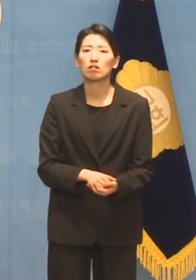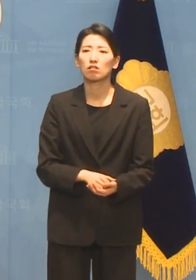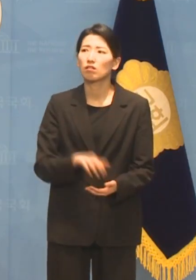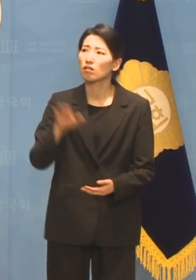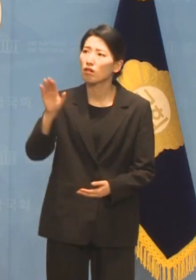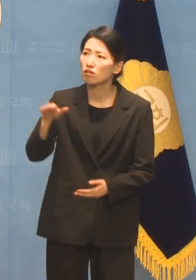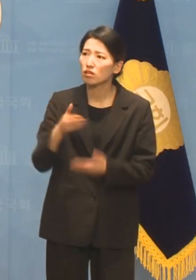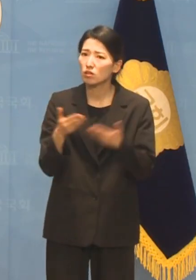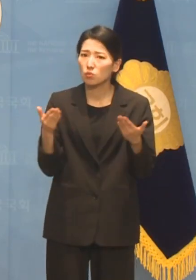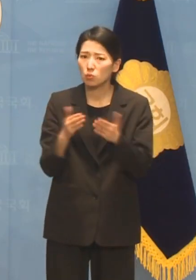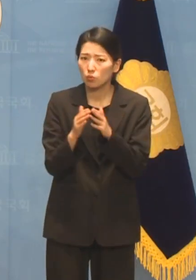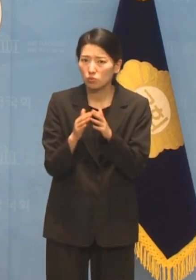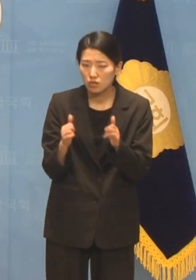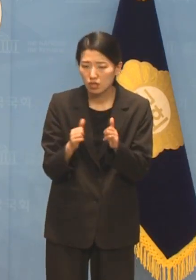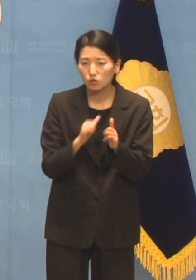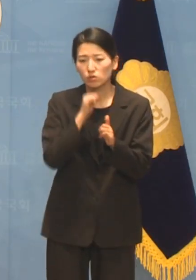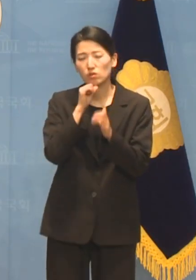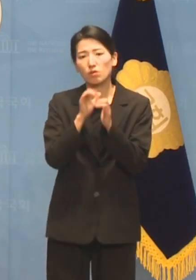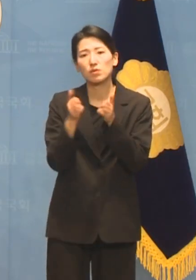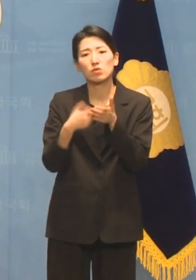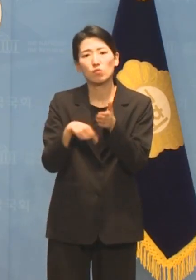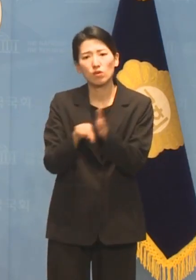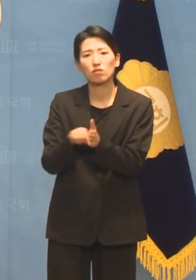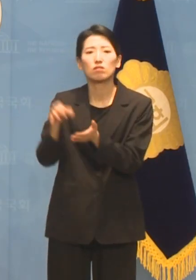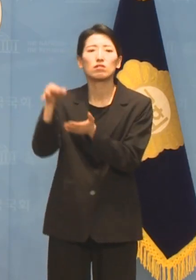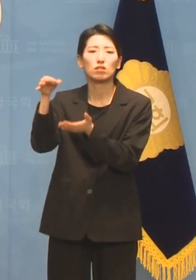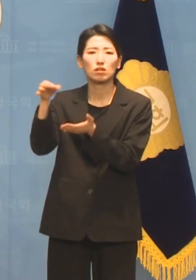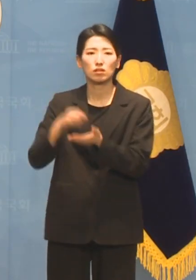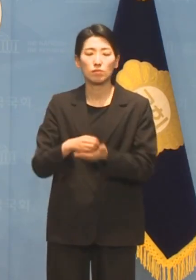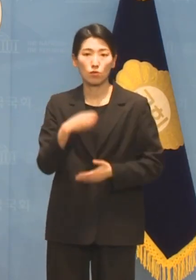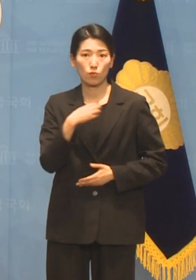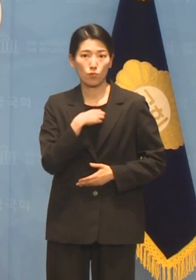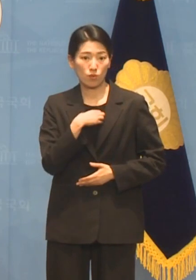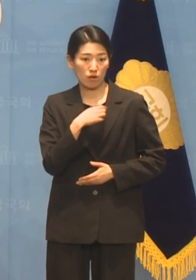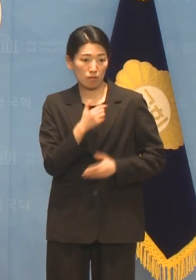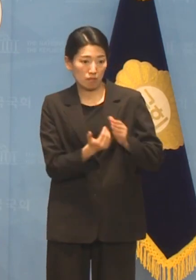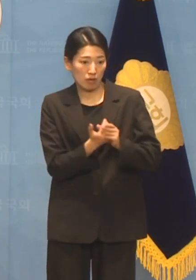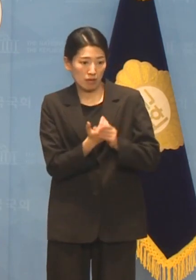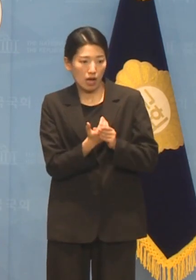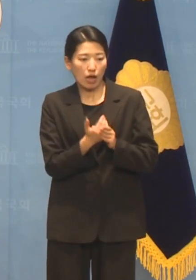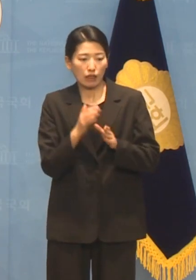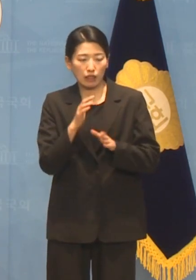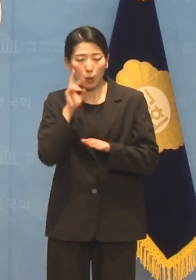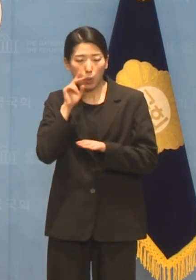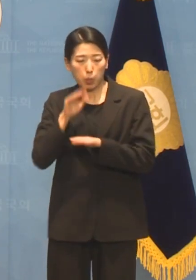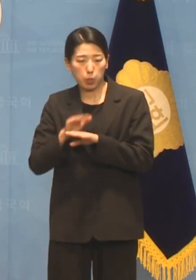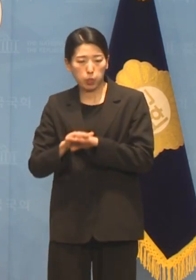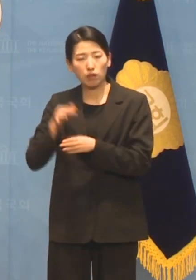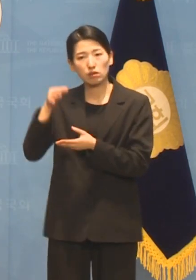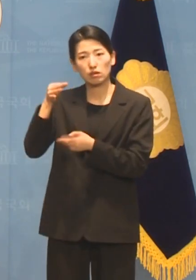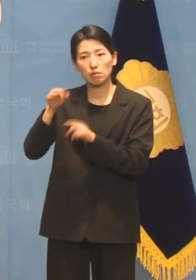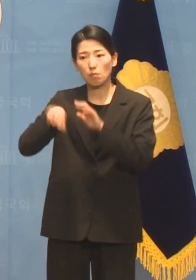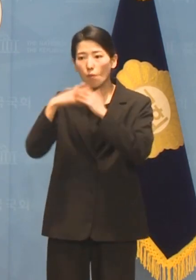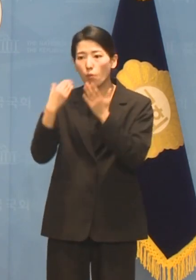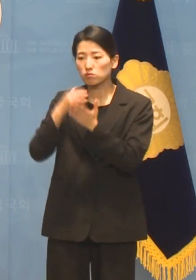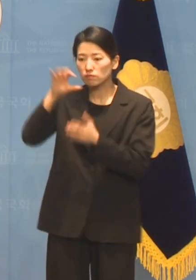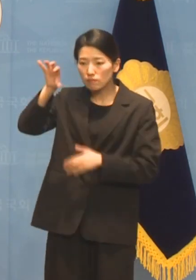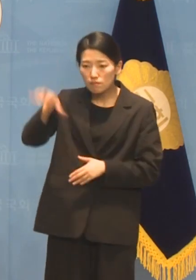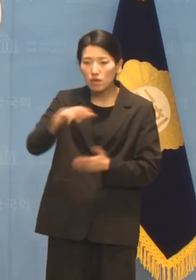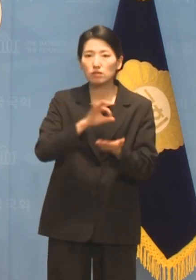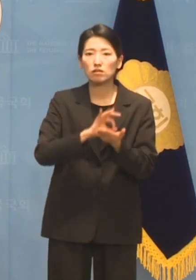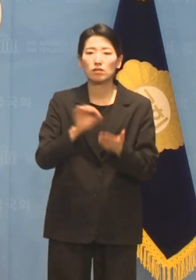위한 기금과 위기 상황에 대비하여 지속 가능성을 담보하는 기금까지 전용한 것으로 매우